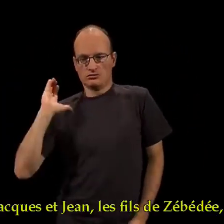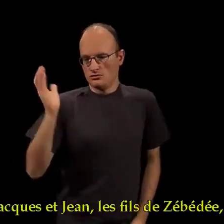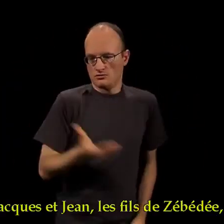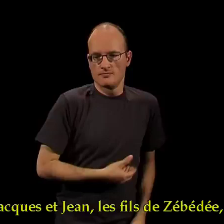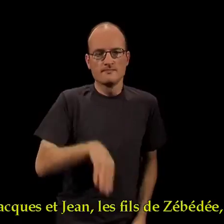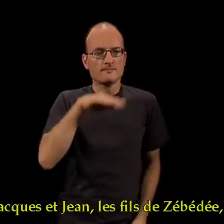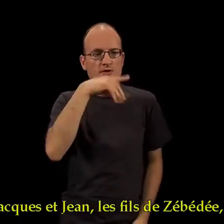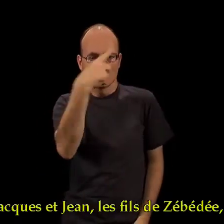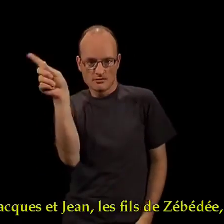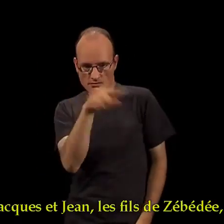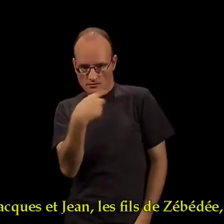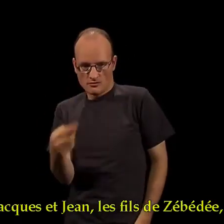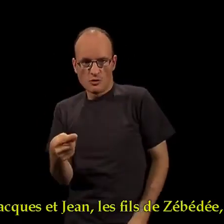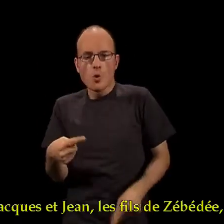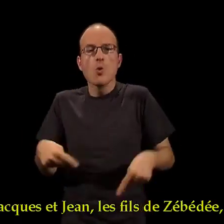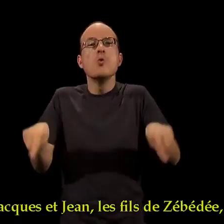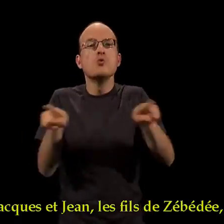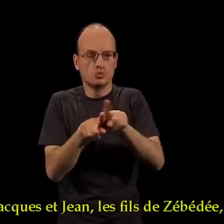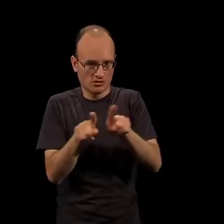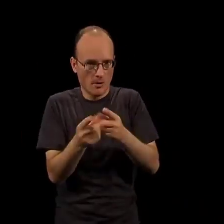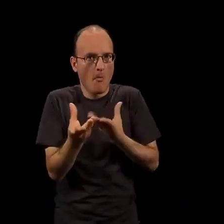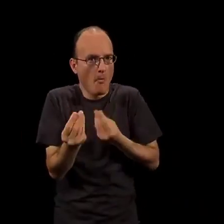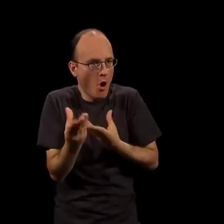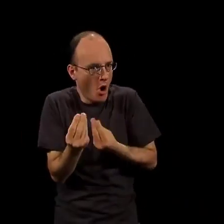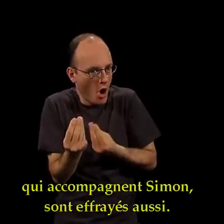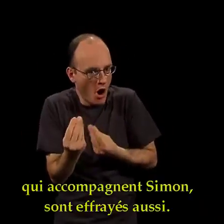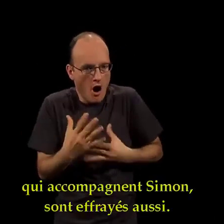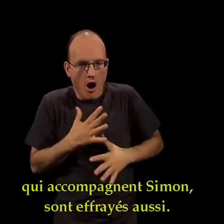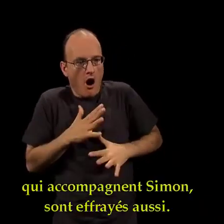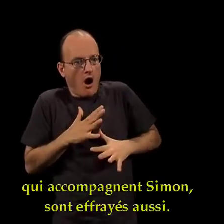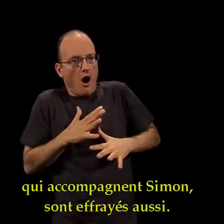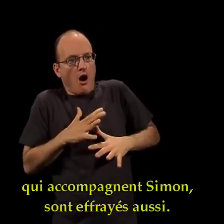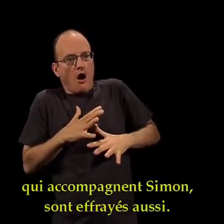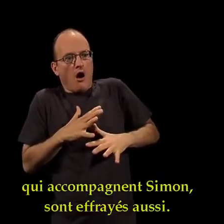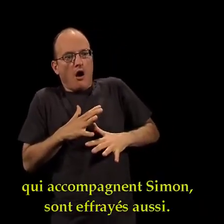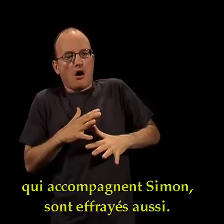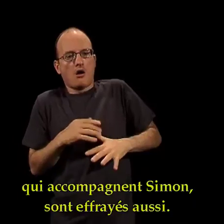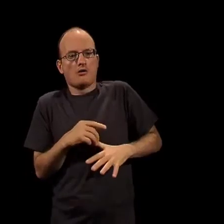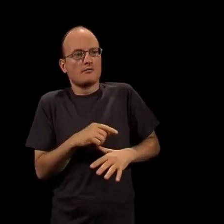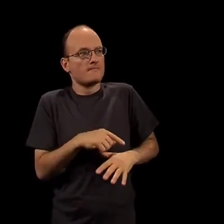Jacques et Jean, les fils de Zébédée qui accompagnent Simon, sont effrayés aussi.